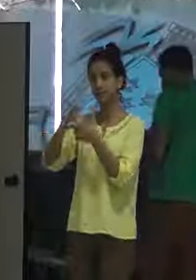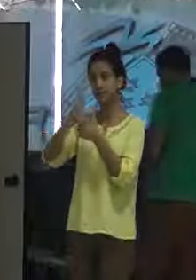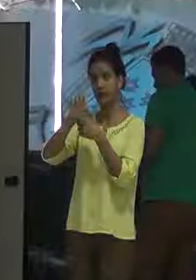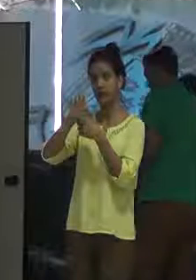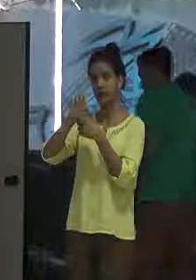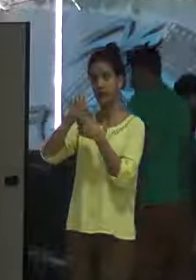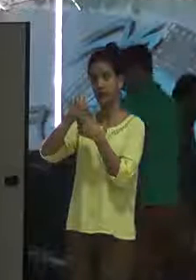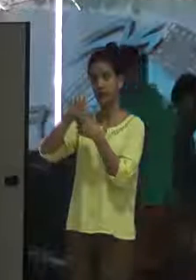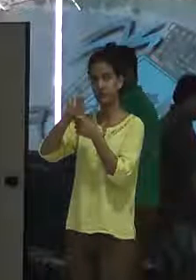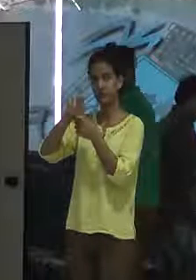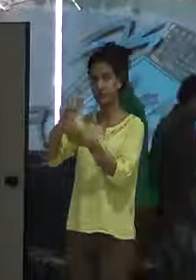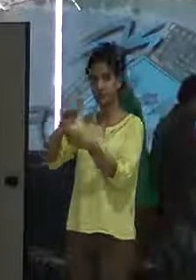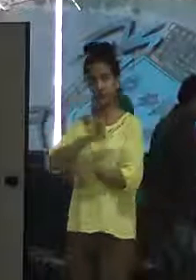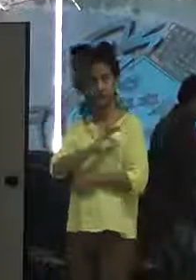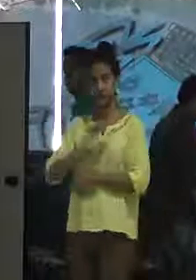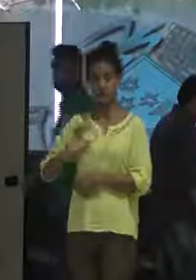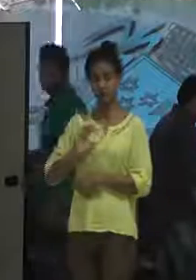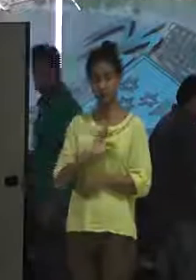subárea.